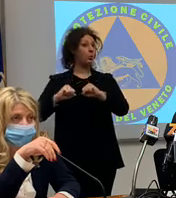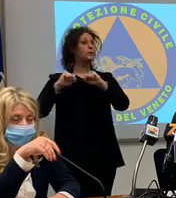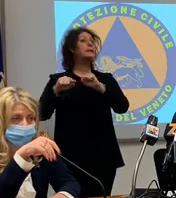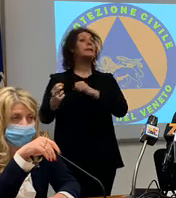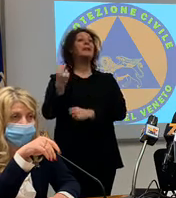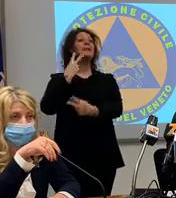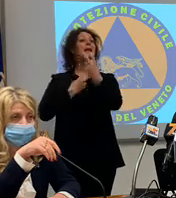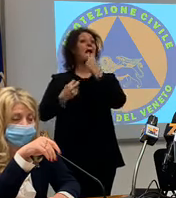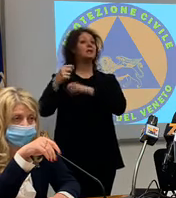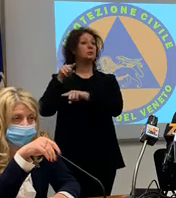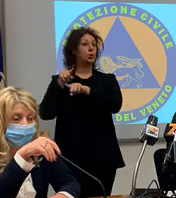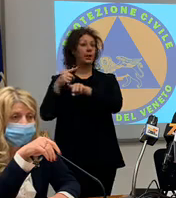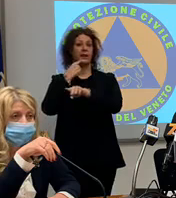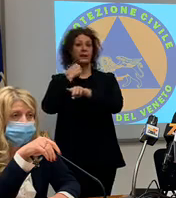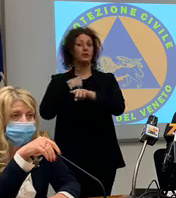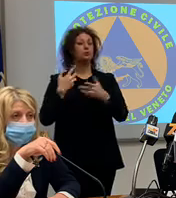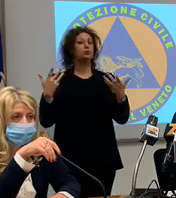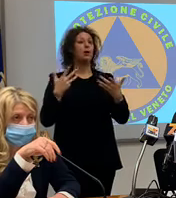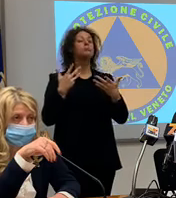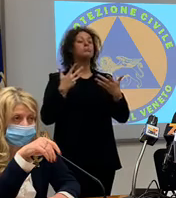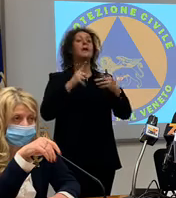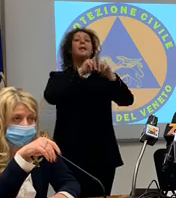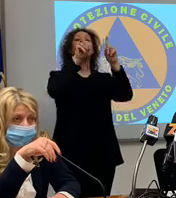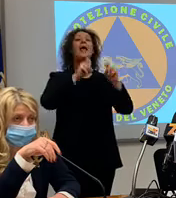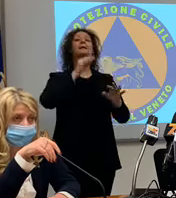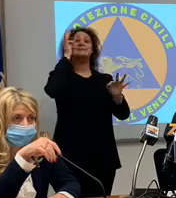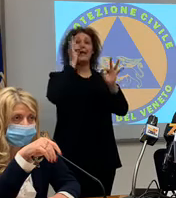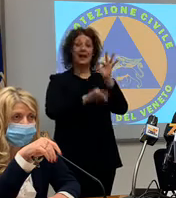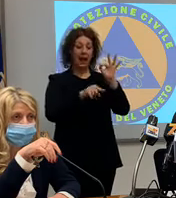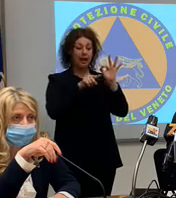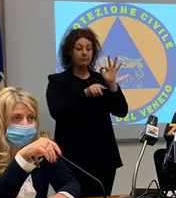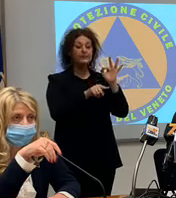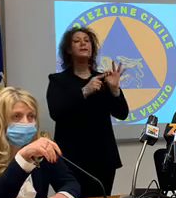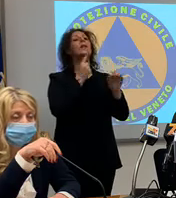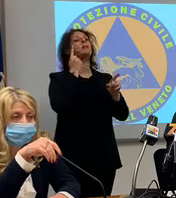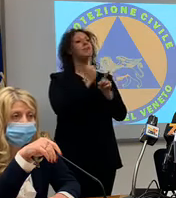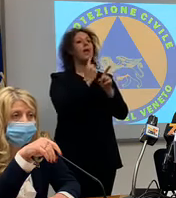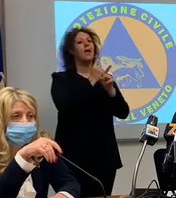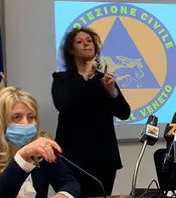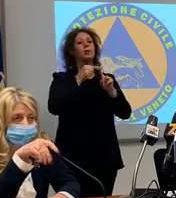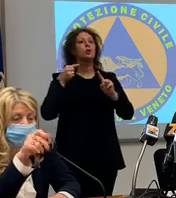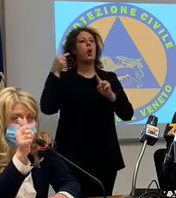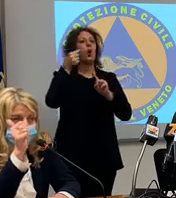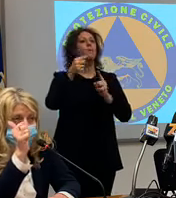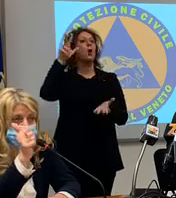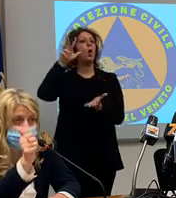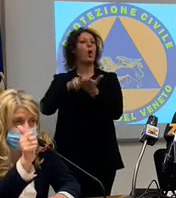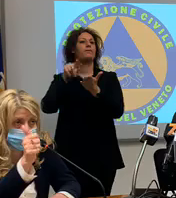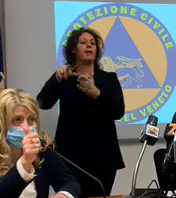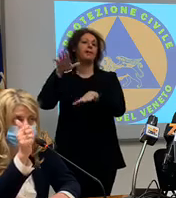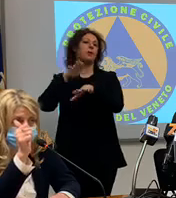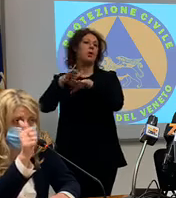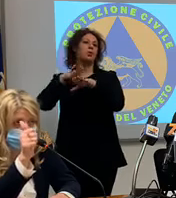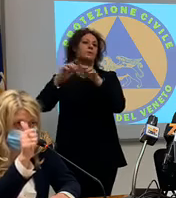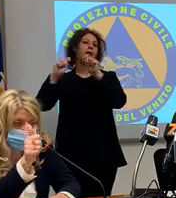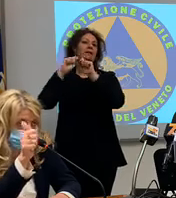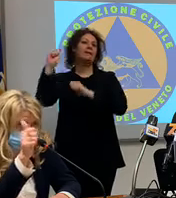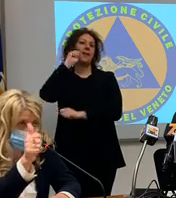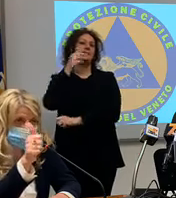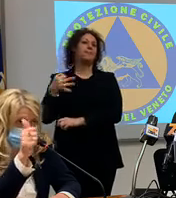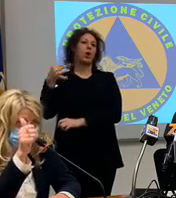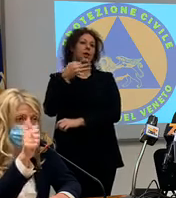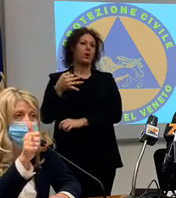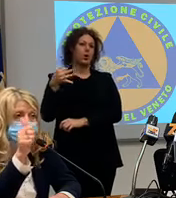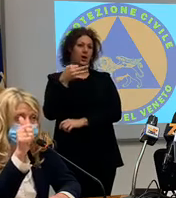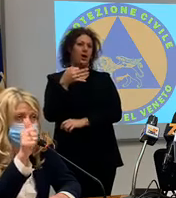tutti i test rapidi devono poi essere confermati col test molecolare quindi la il soggetto positivo